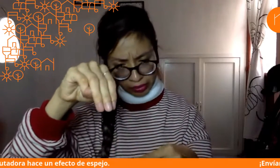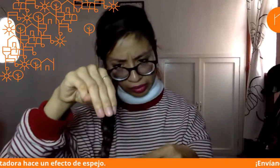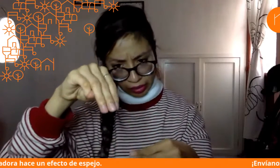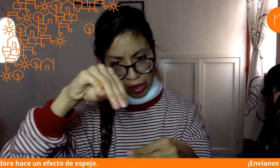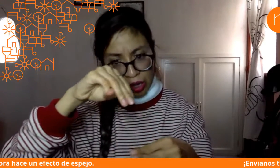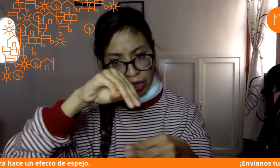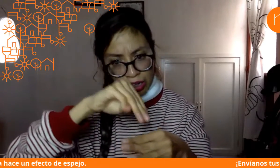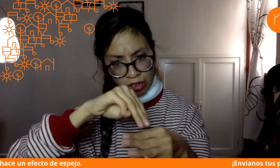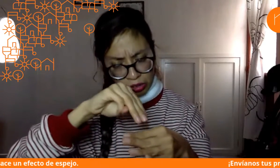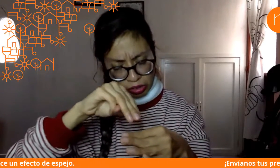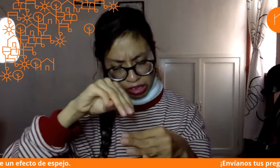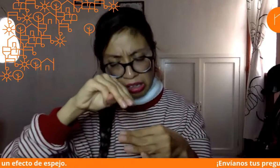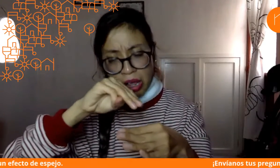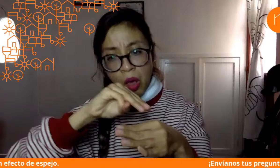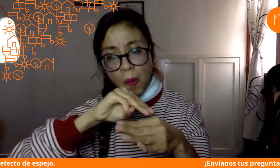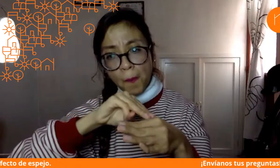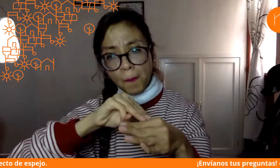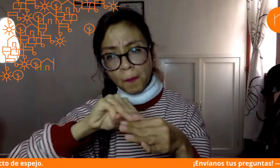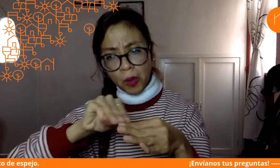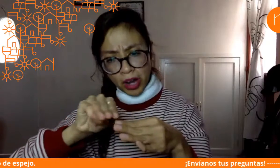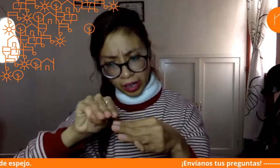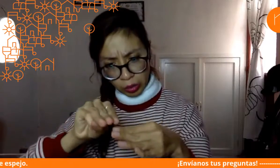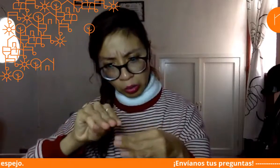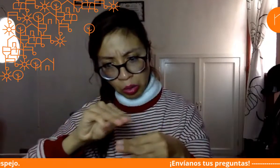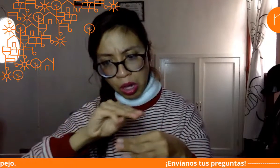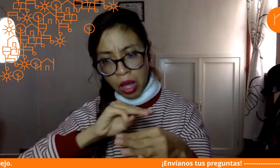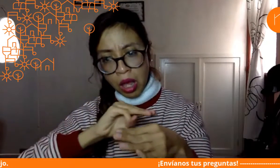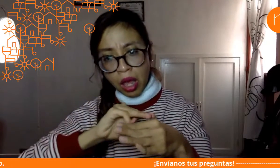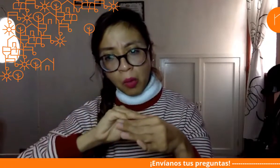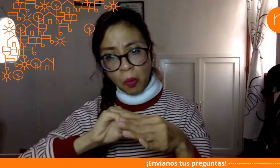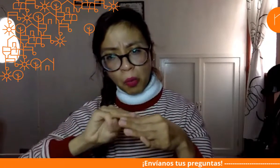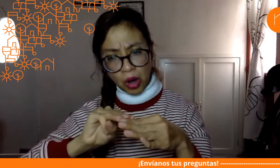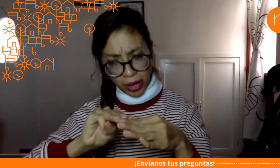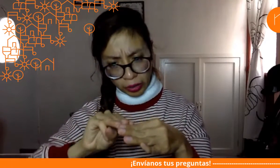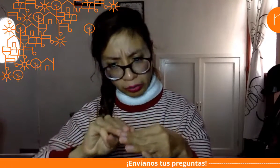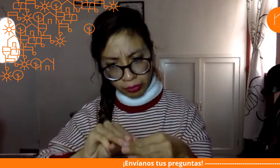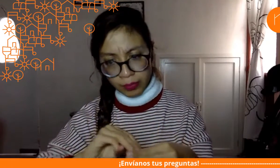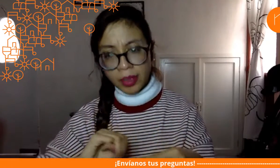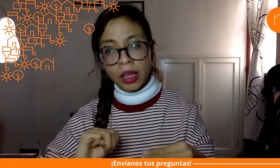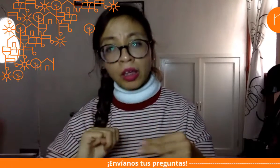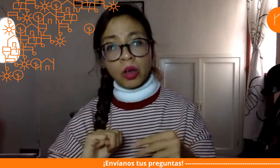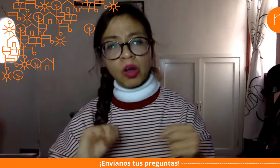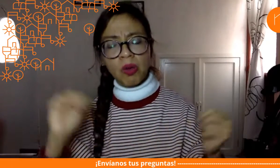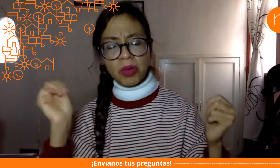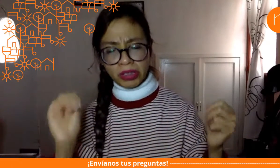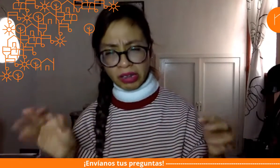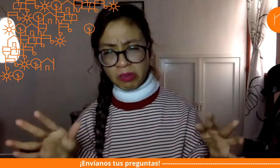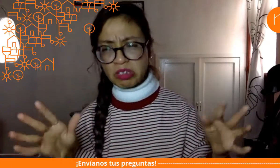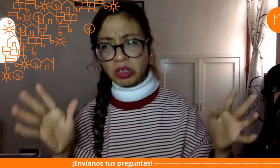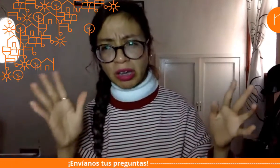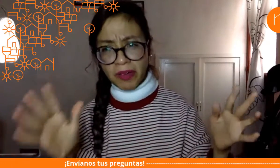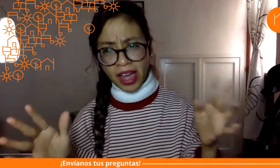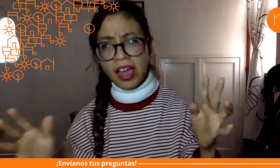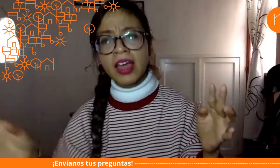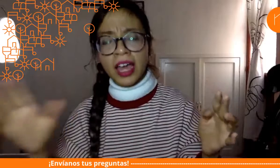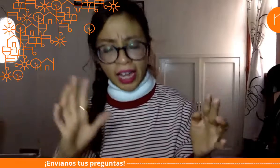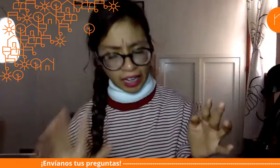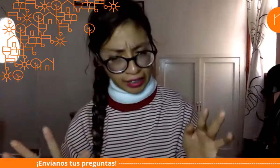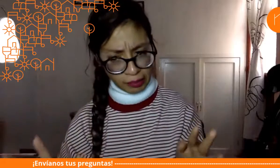pasa nada. Entonces, morado, morado. Como estamos todavía en el